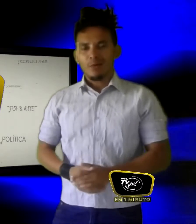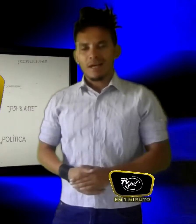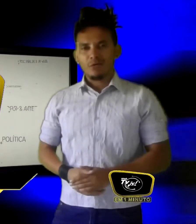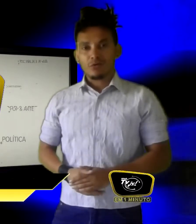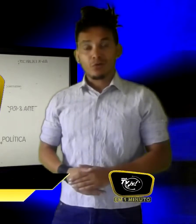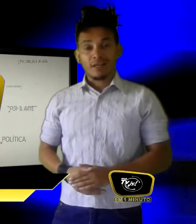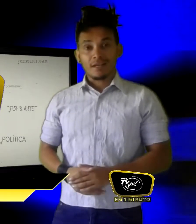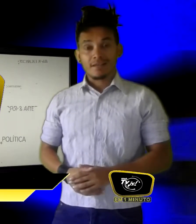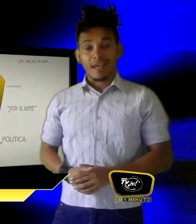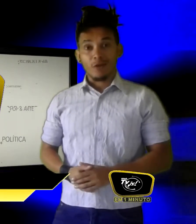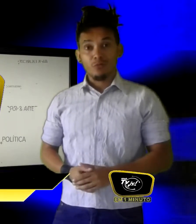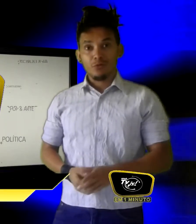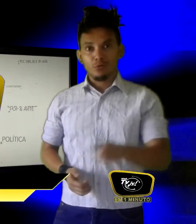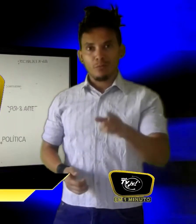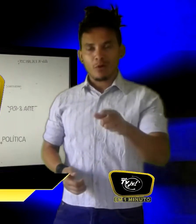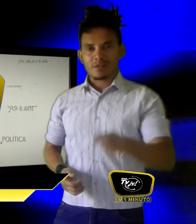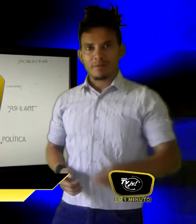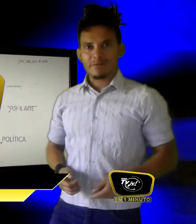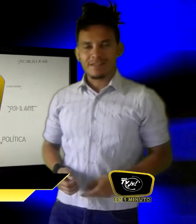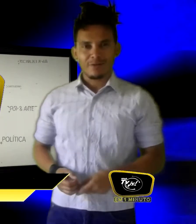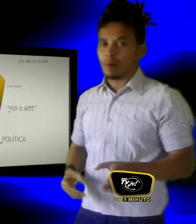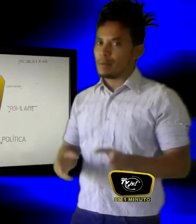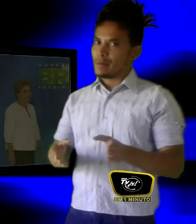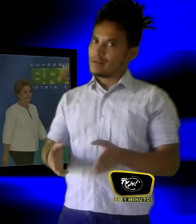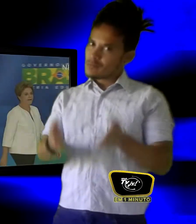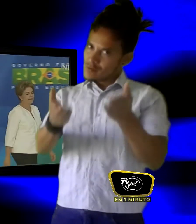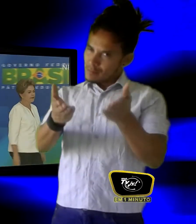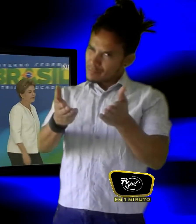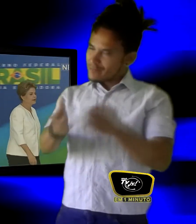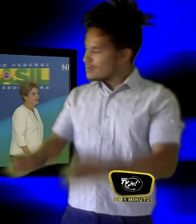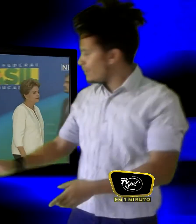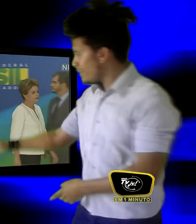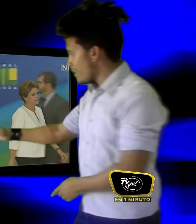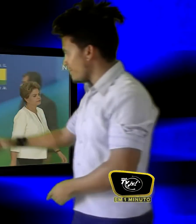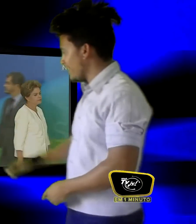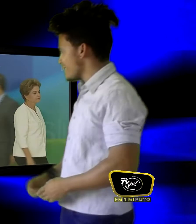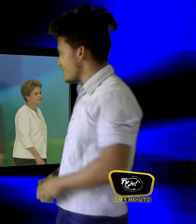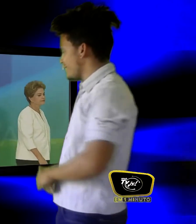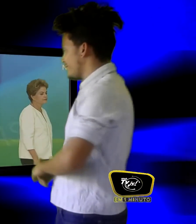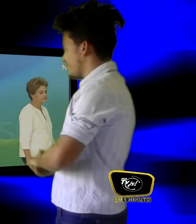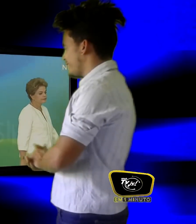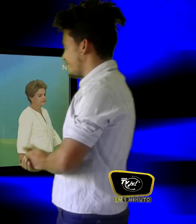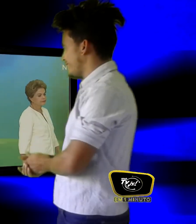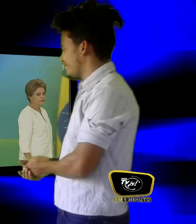Olá, o nosso JS em um minuto mostra para vocês agora, preparamos para você balança.